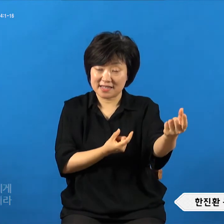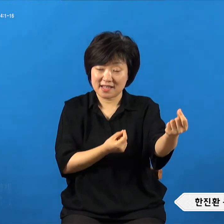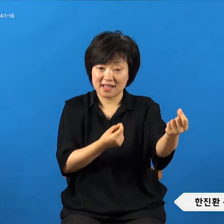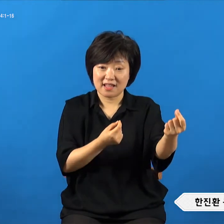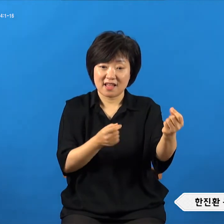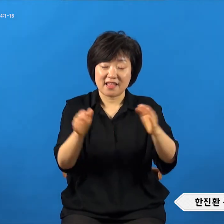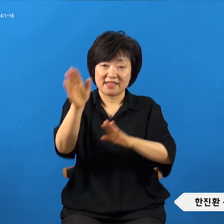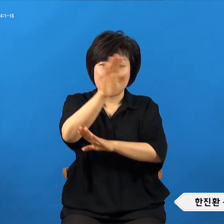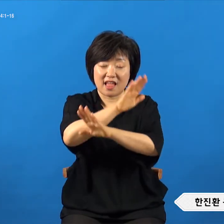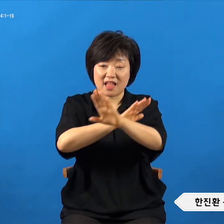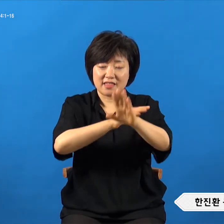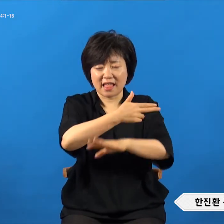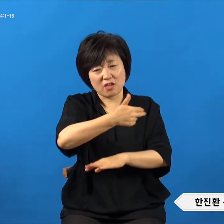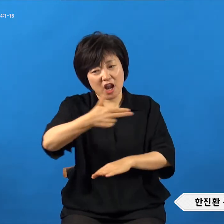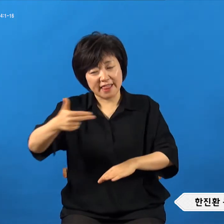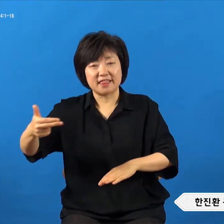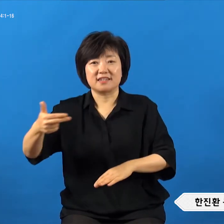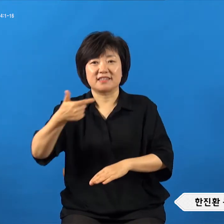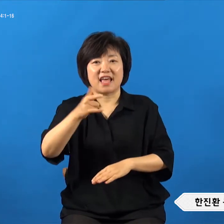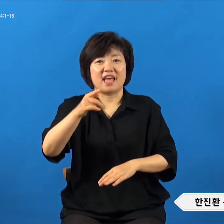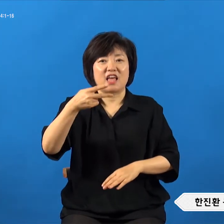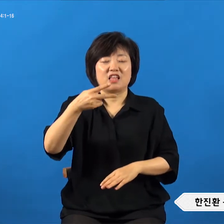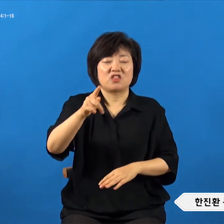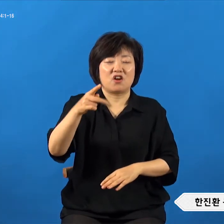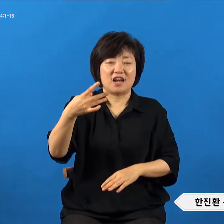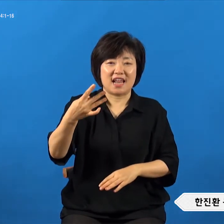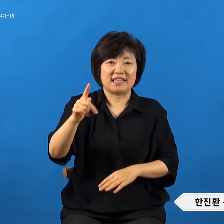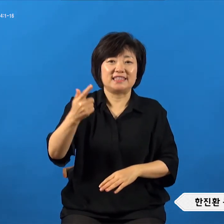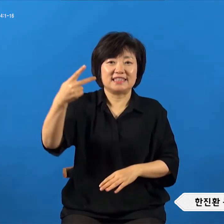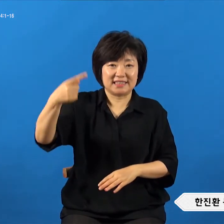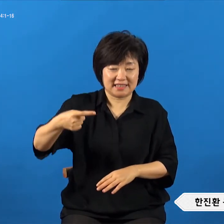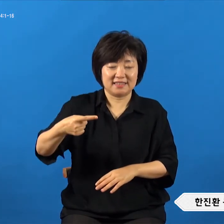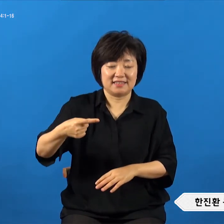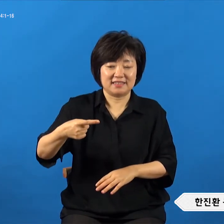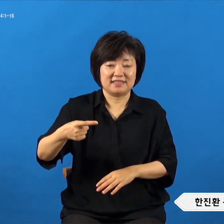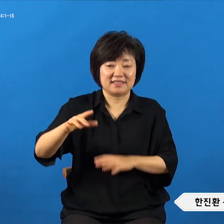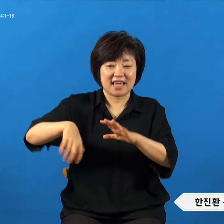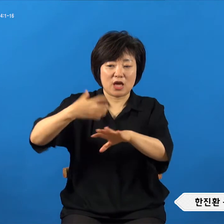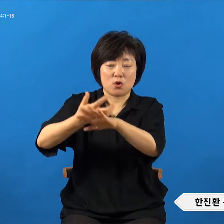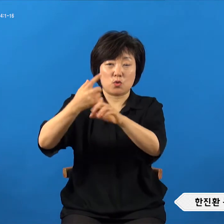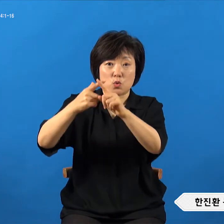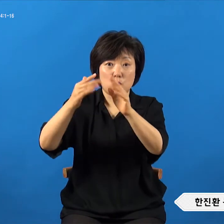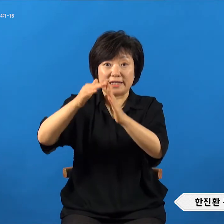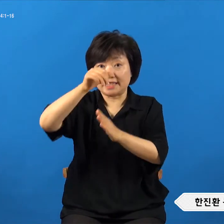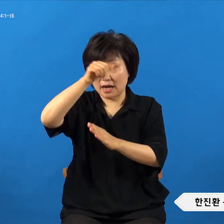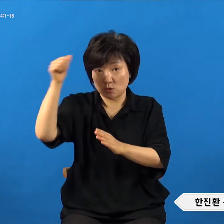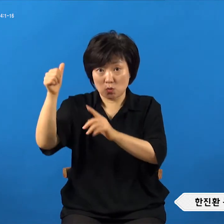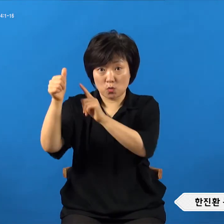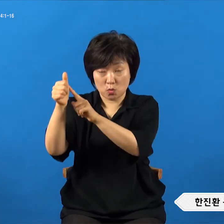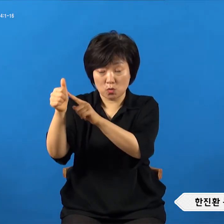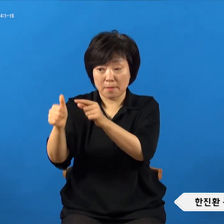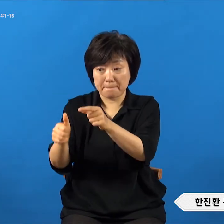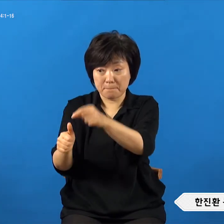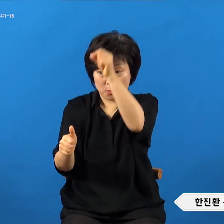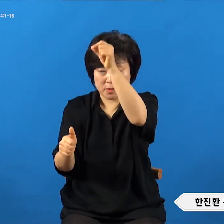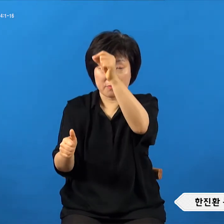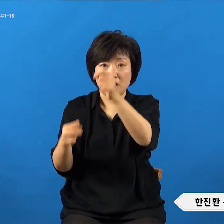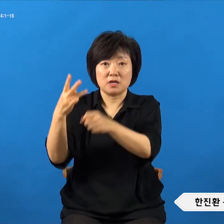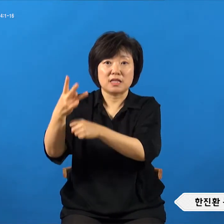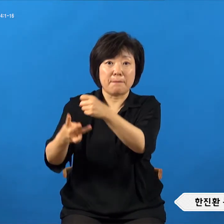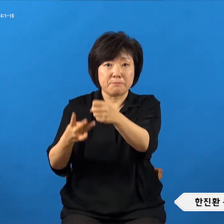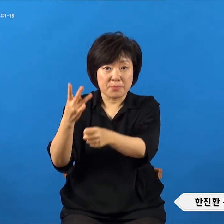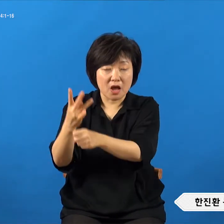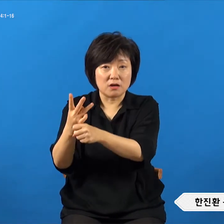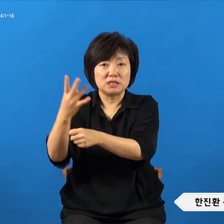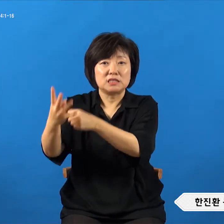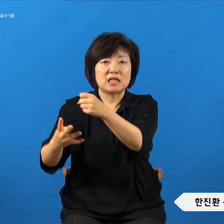네덜란드 개혁교회, 화란개혁교회, 그 화란교회 개혁교회 장로는 장로로 선출이 되면 3년